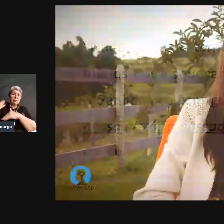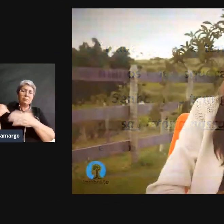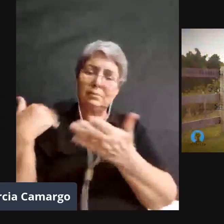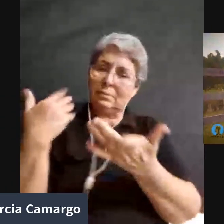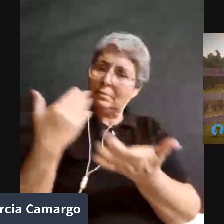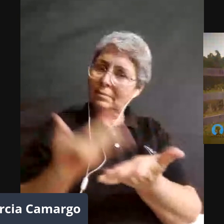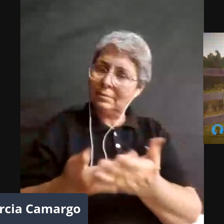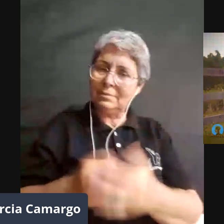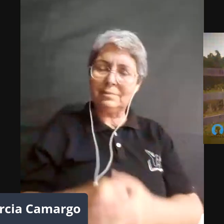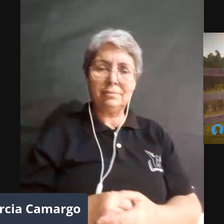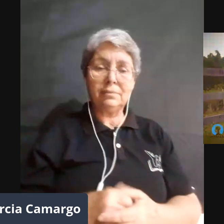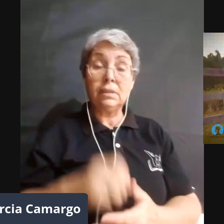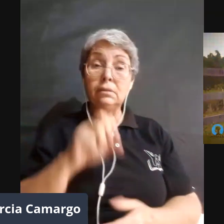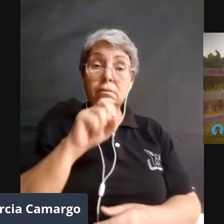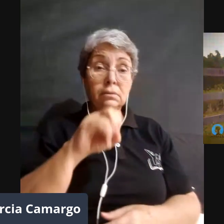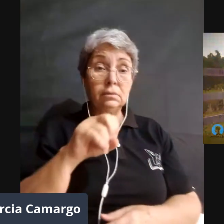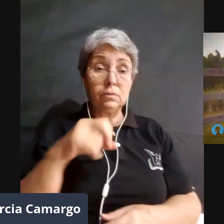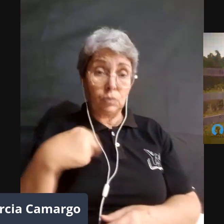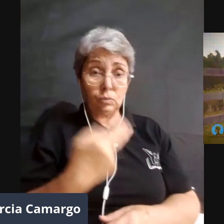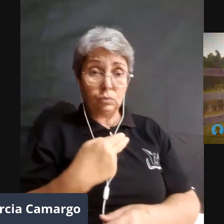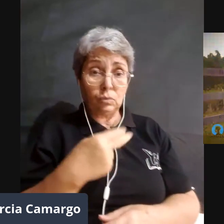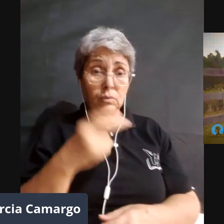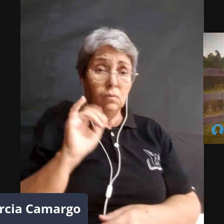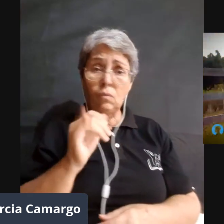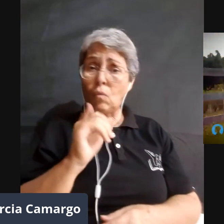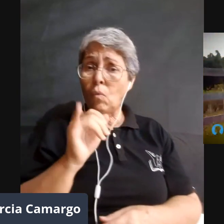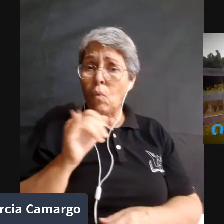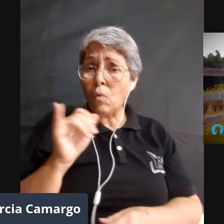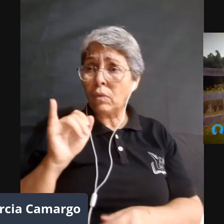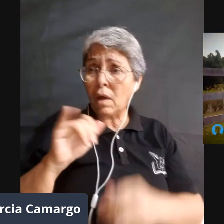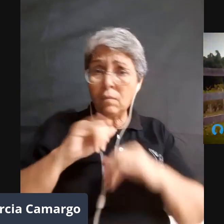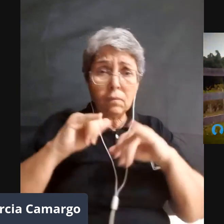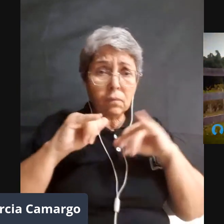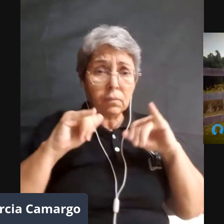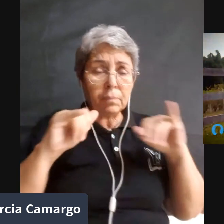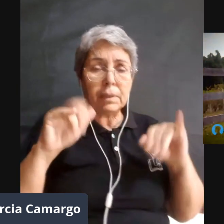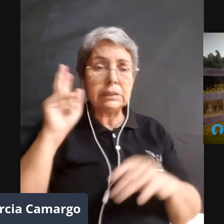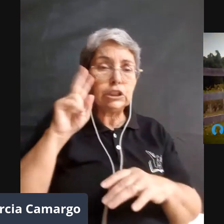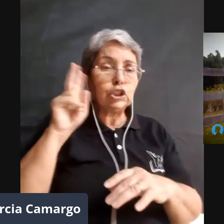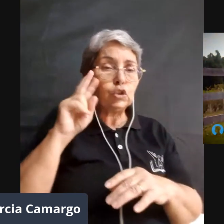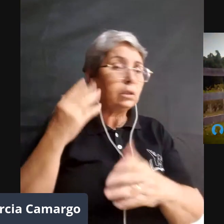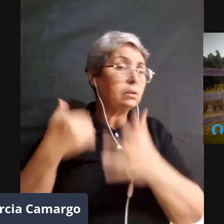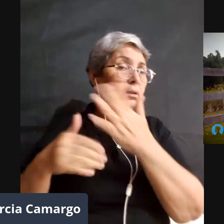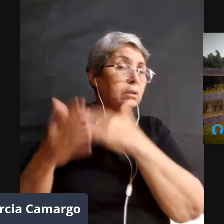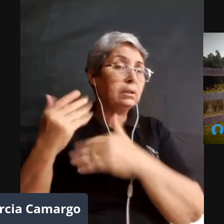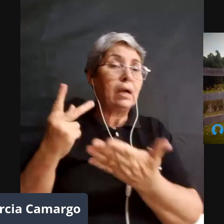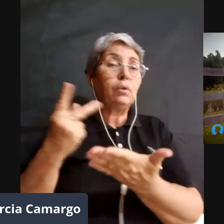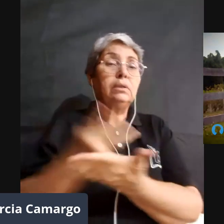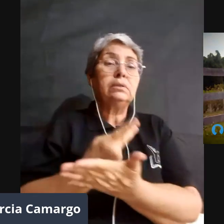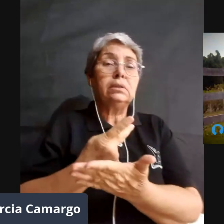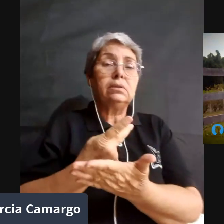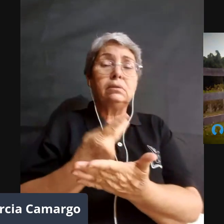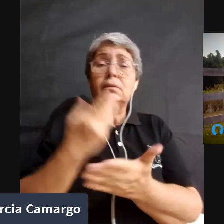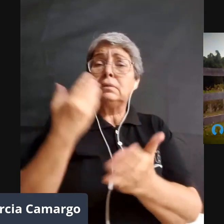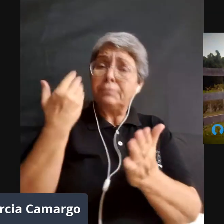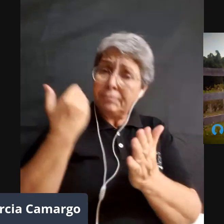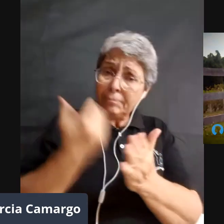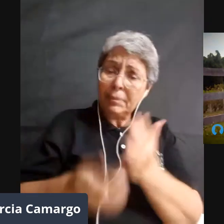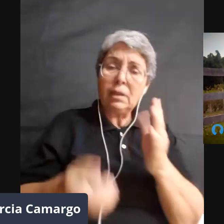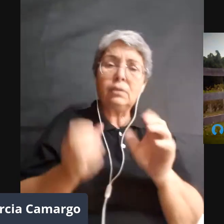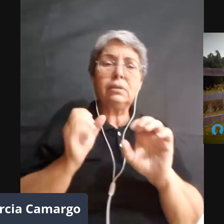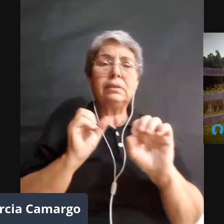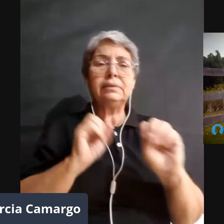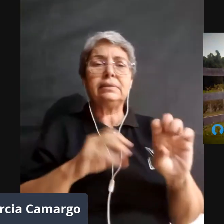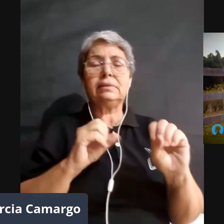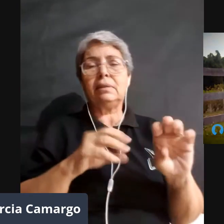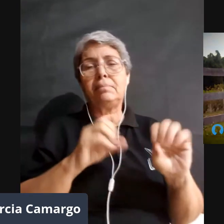não contarmos a nossa história exatamente como ela aconteceu, perdemos, meus irmãos, os seus preciosos ensinos. E aí